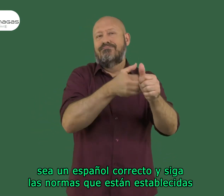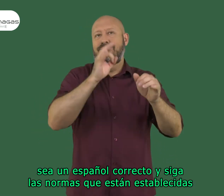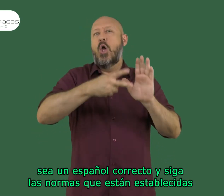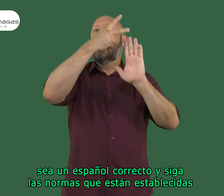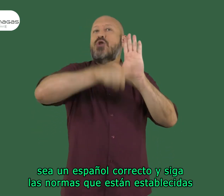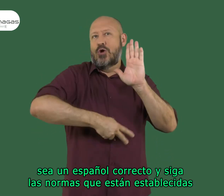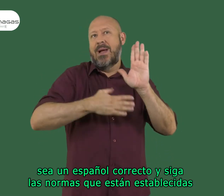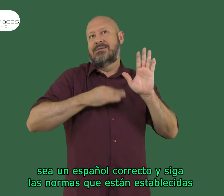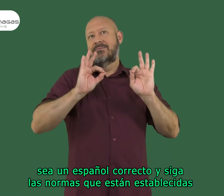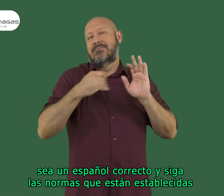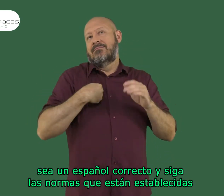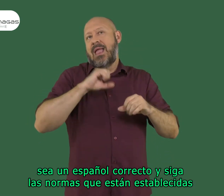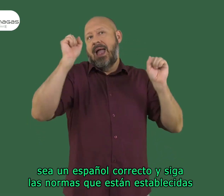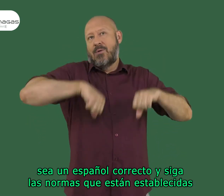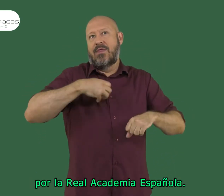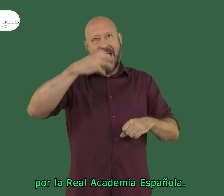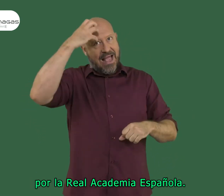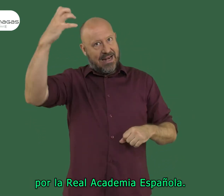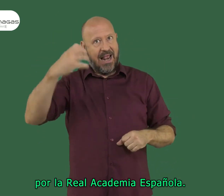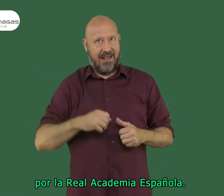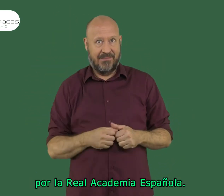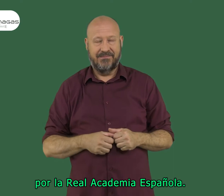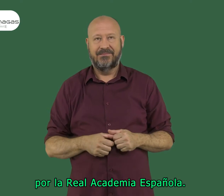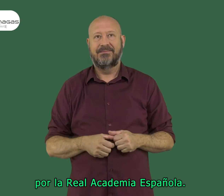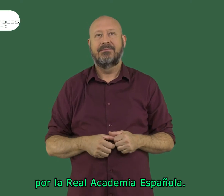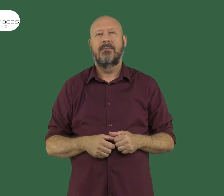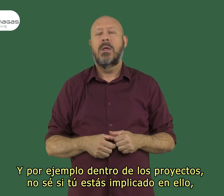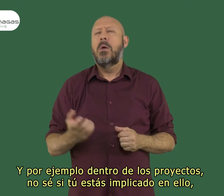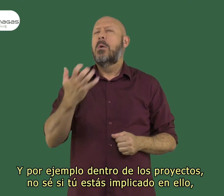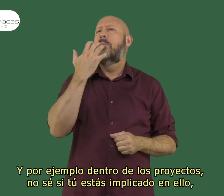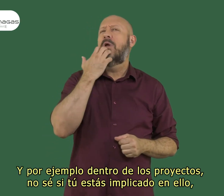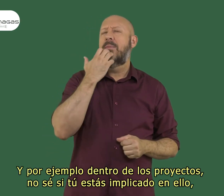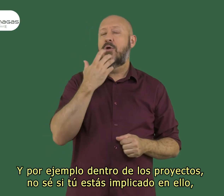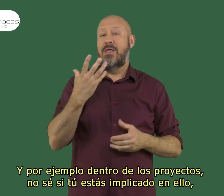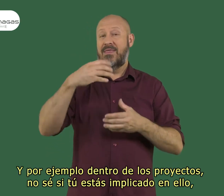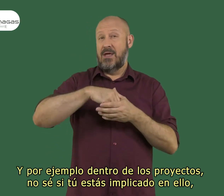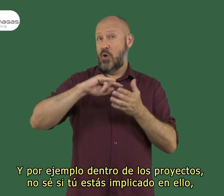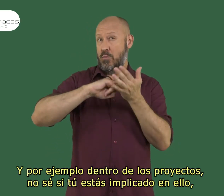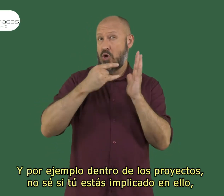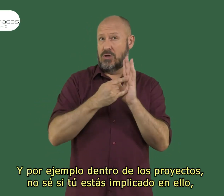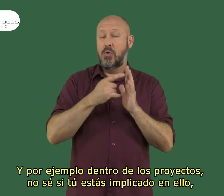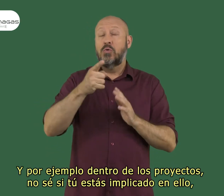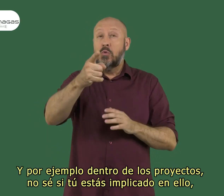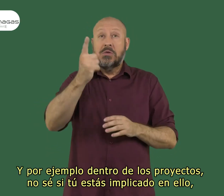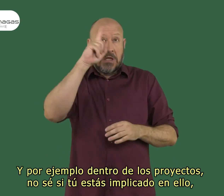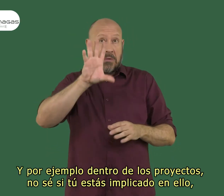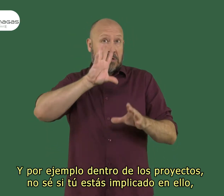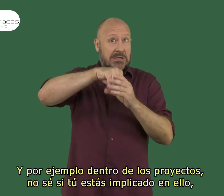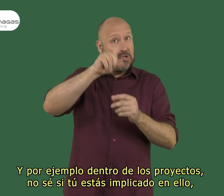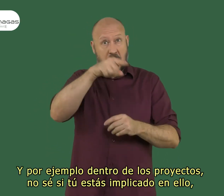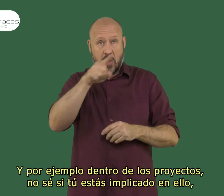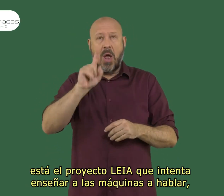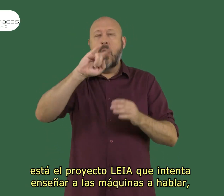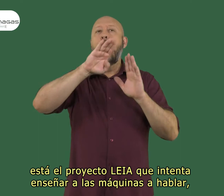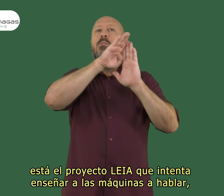las normas que están establecidas por la Real Academia Española. Y por ejemplo, dentro de los proyectos, no sé si tú estás implicada